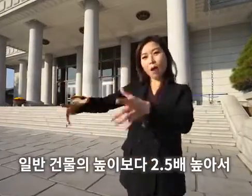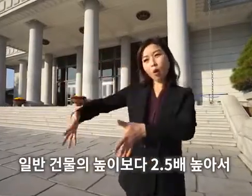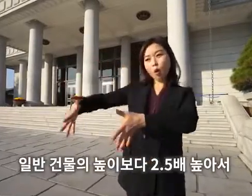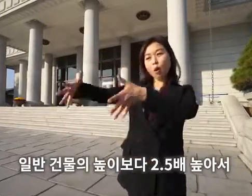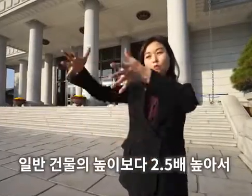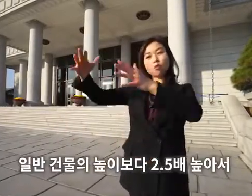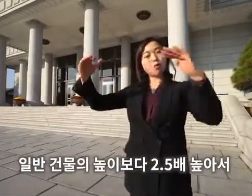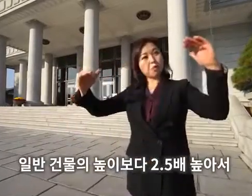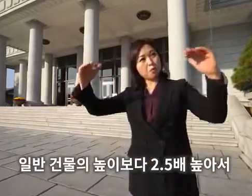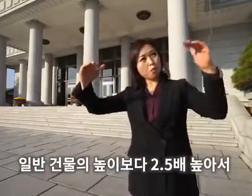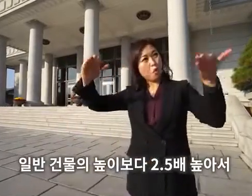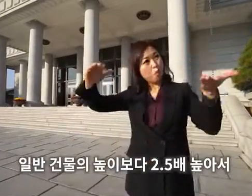일반 건물의 높이보다